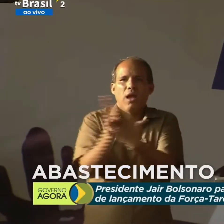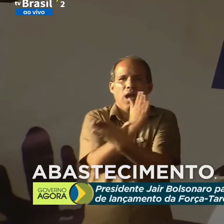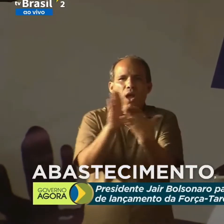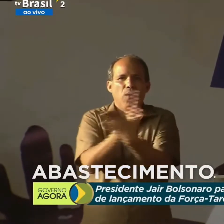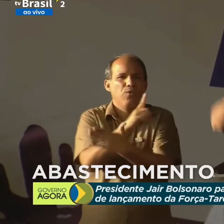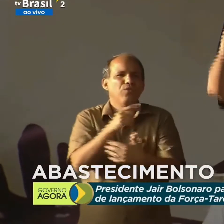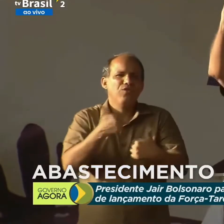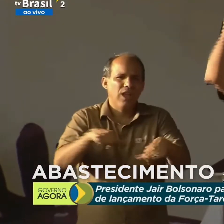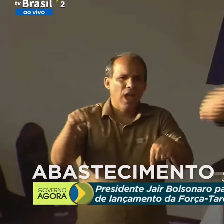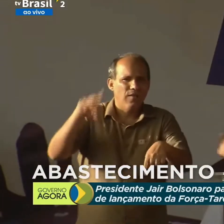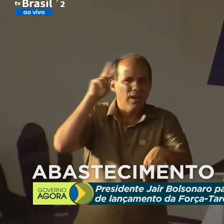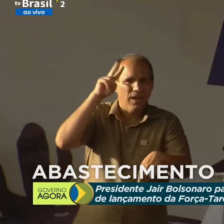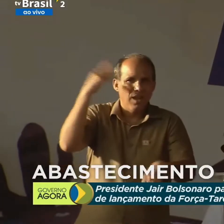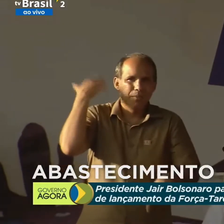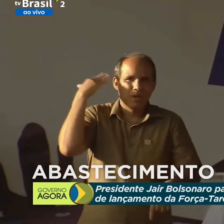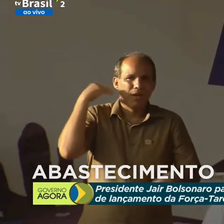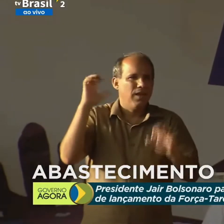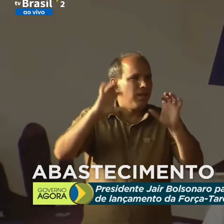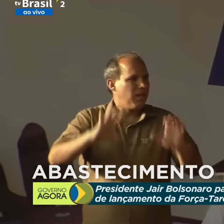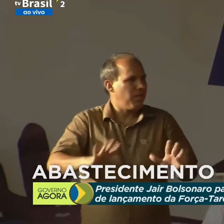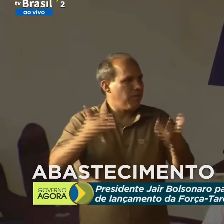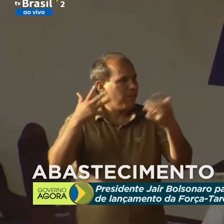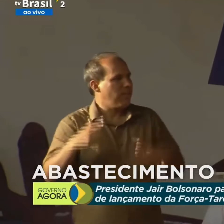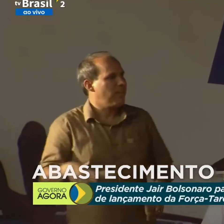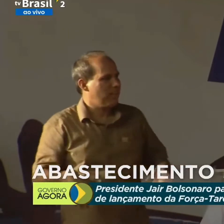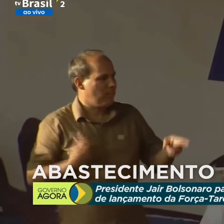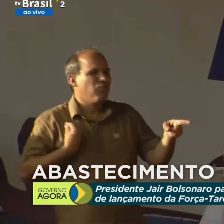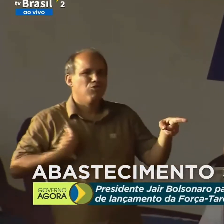toda certeza, naquele evento.